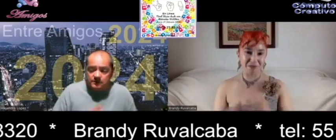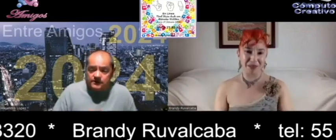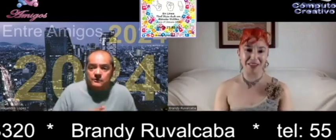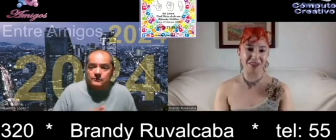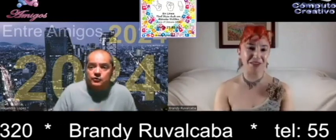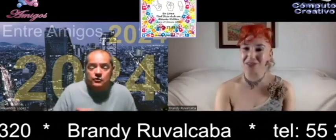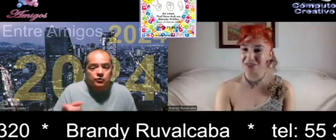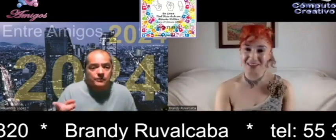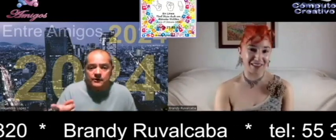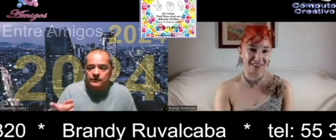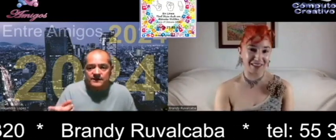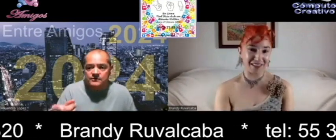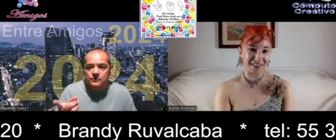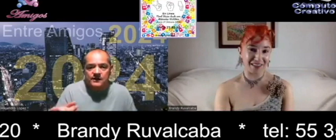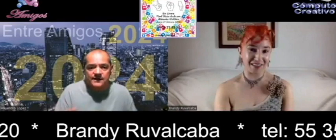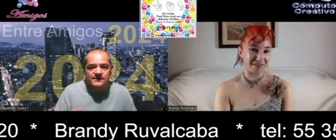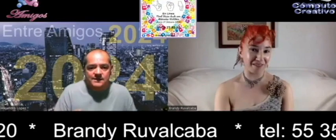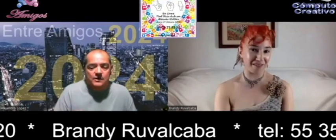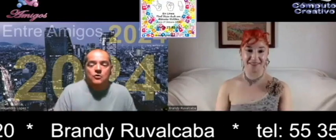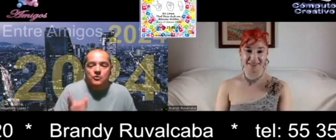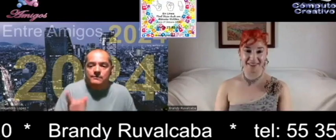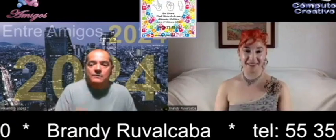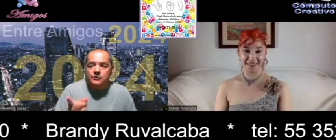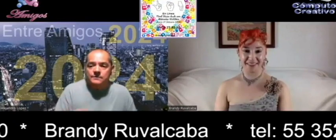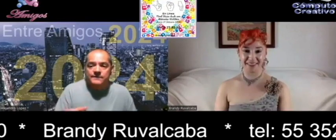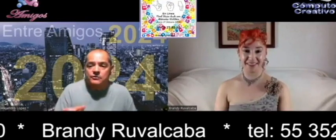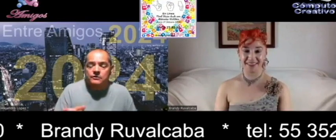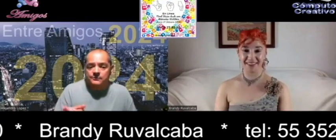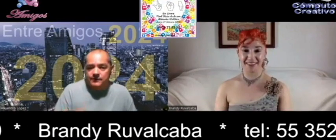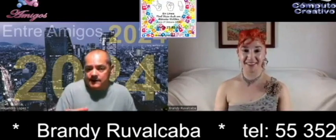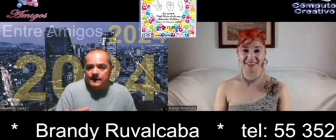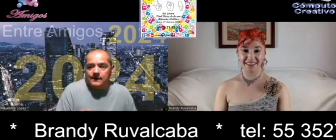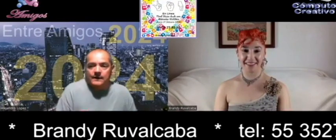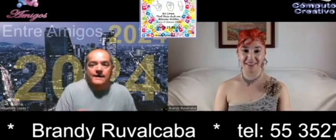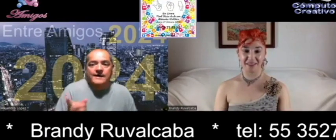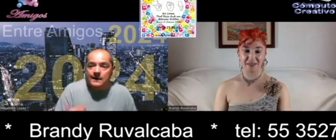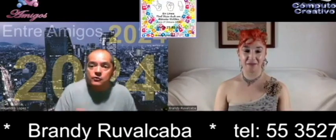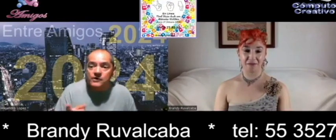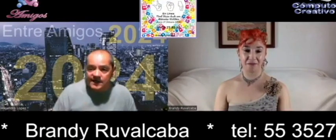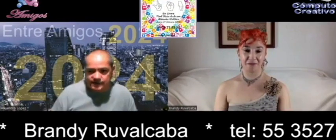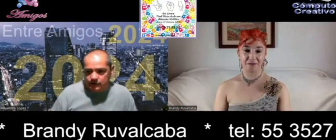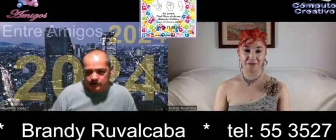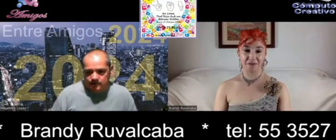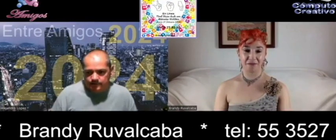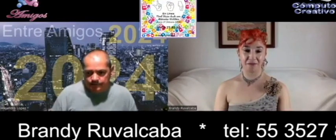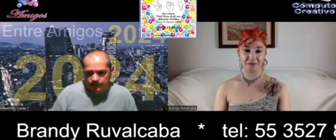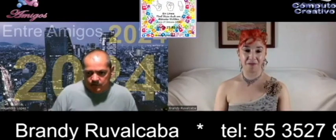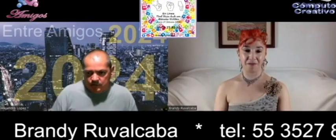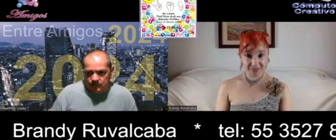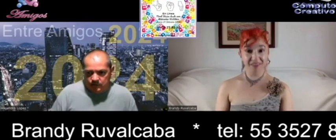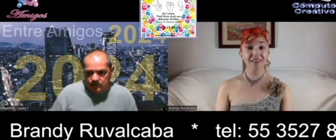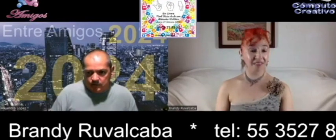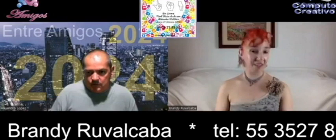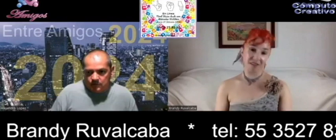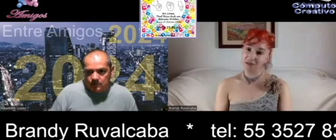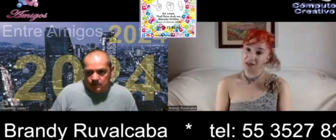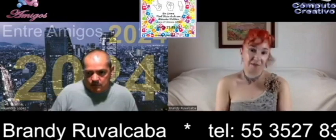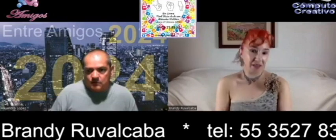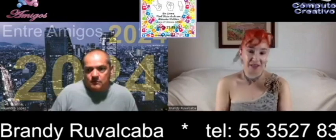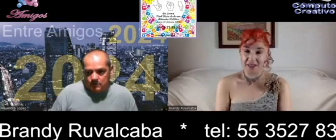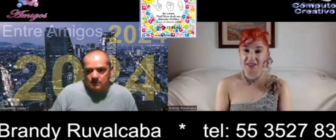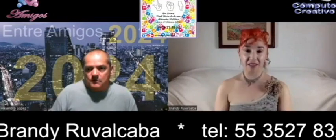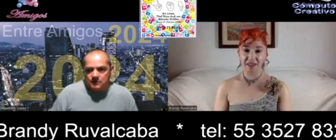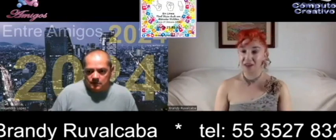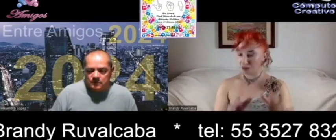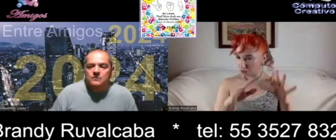de como, la y es como respiración. todo, tú bien lo sabes con la danza, un mal movimiento te puede generar una lesión. Sí, sí,